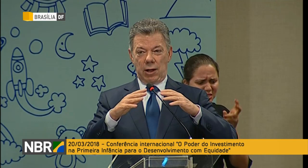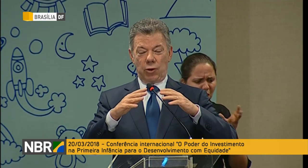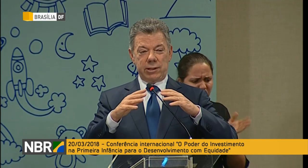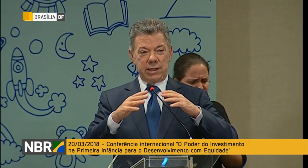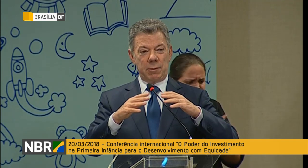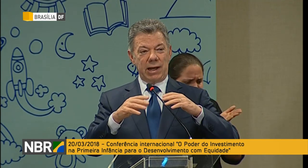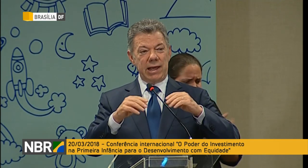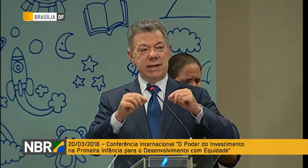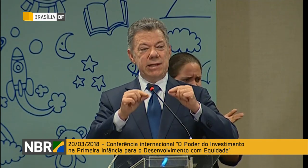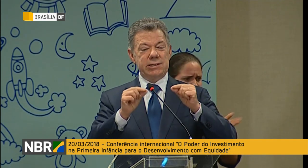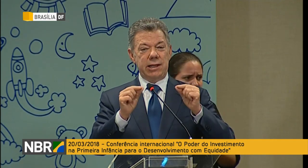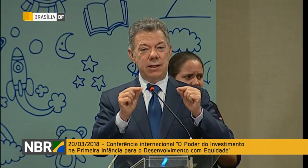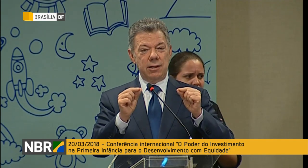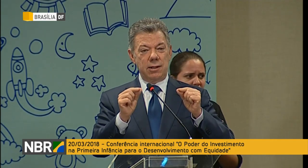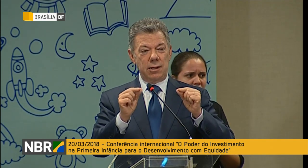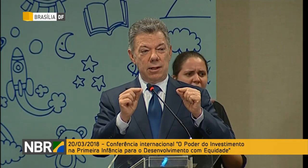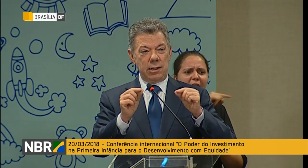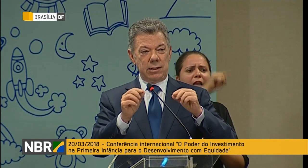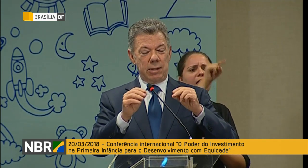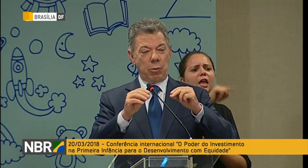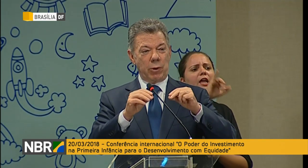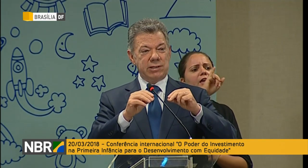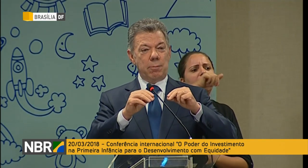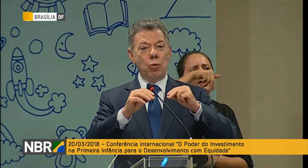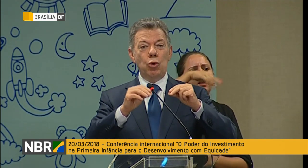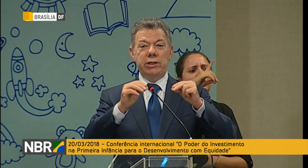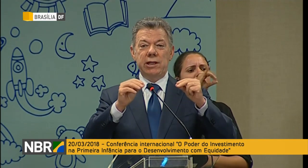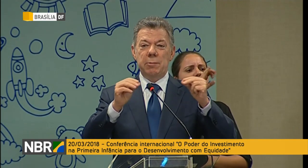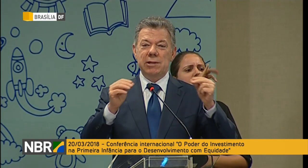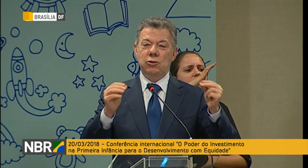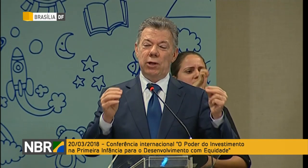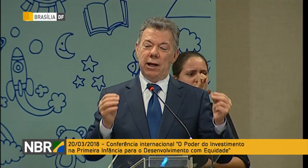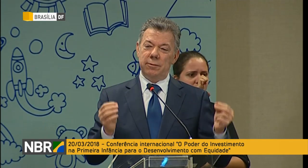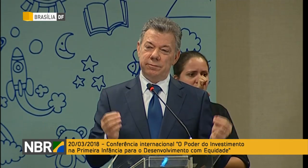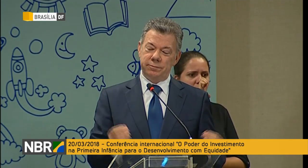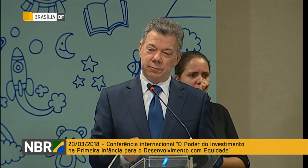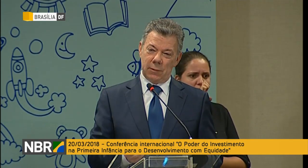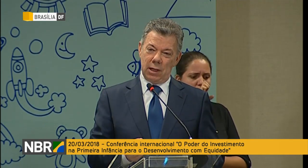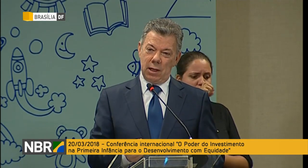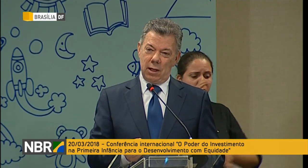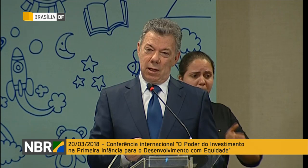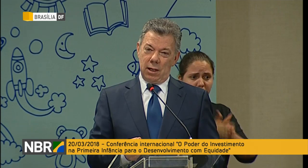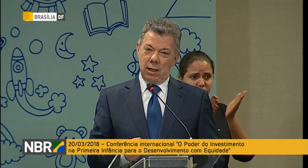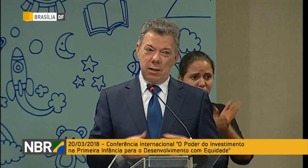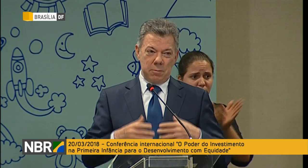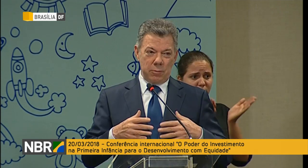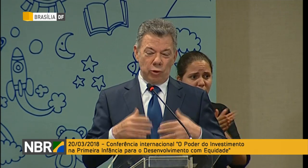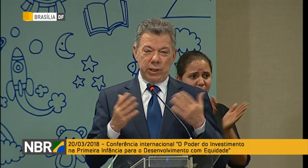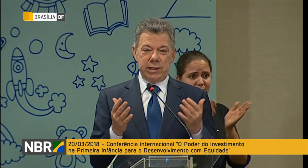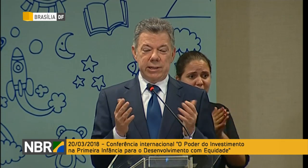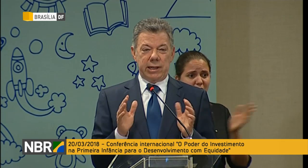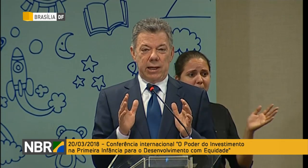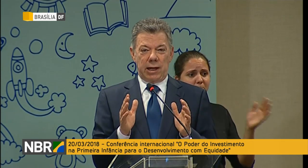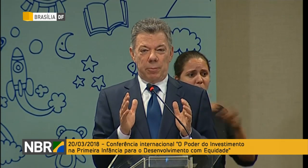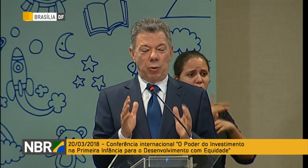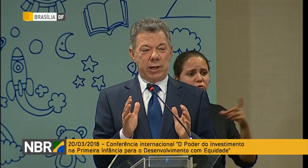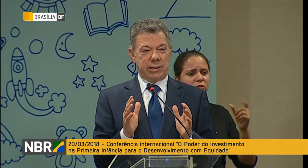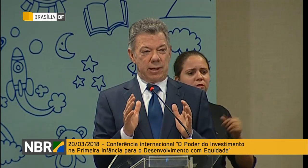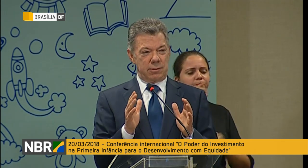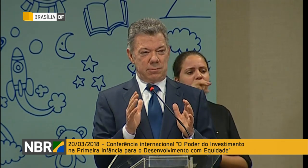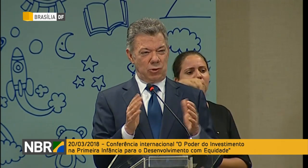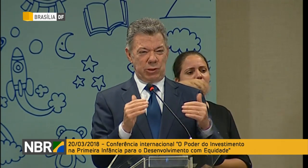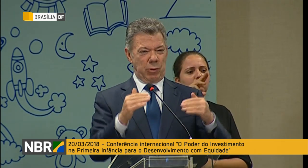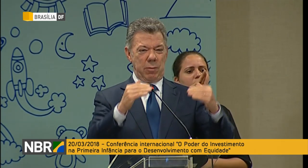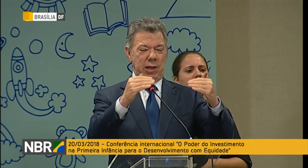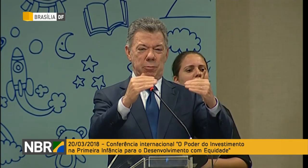Ele tem algo que se chama índice de pobreza multidimensional, onde diz